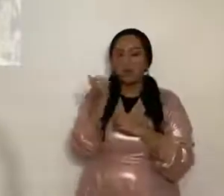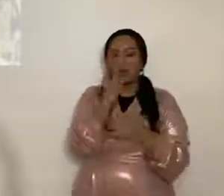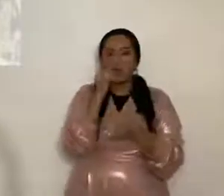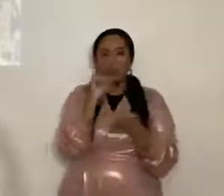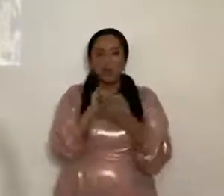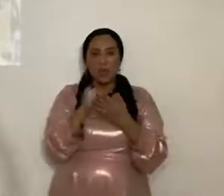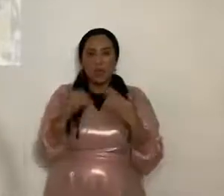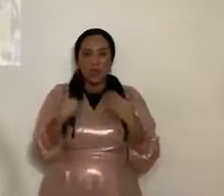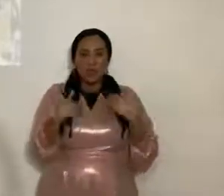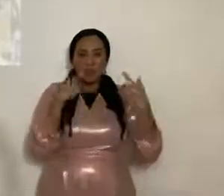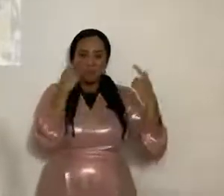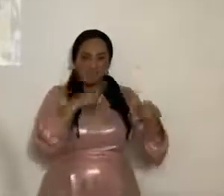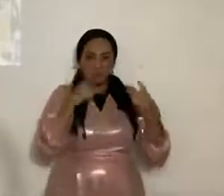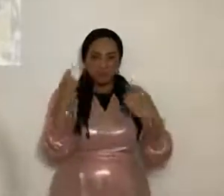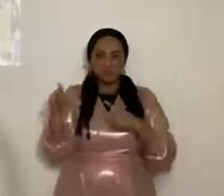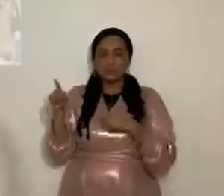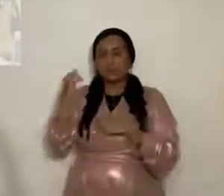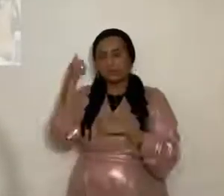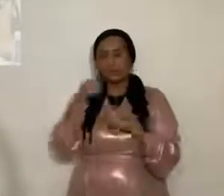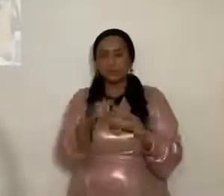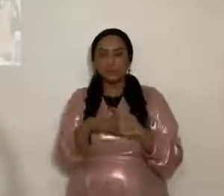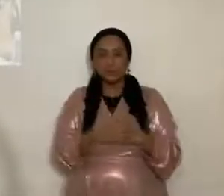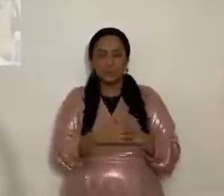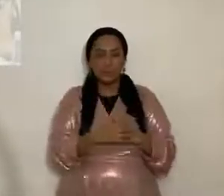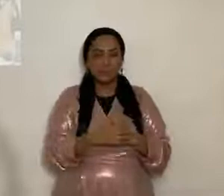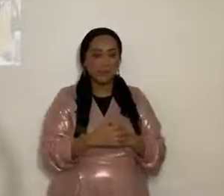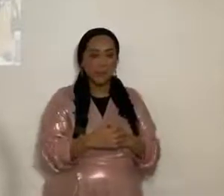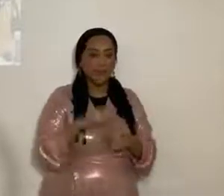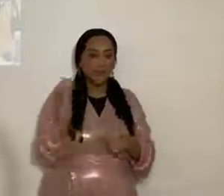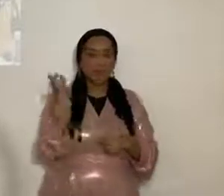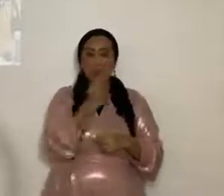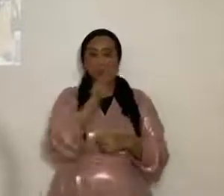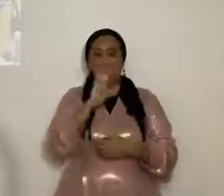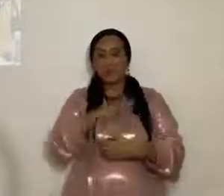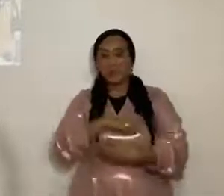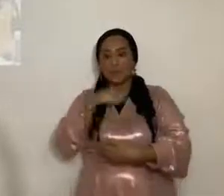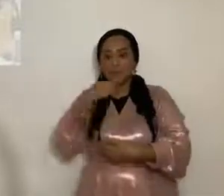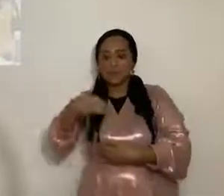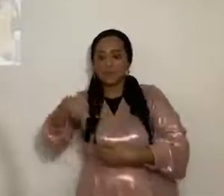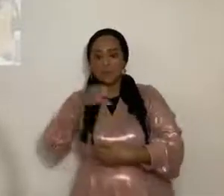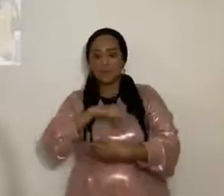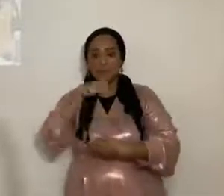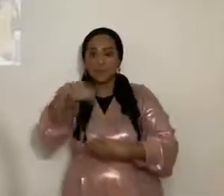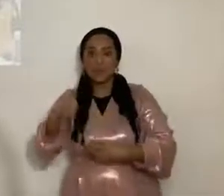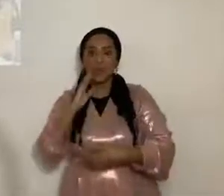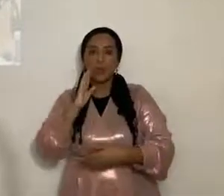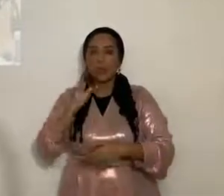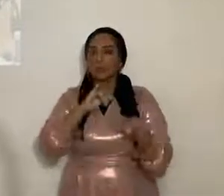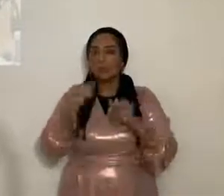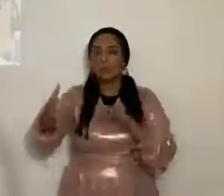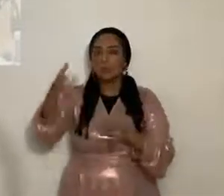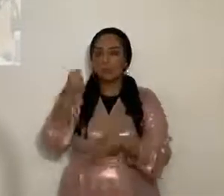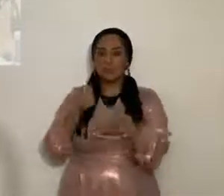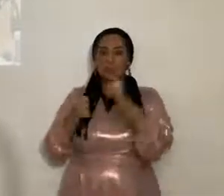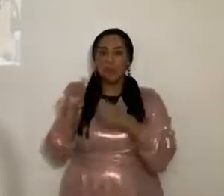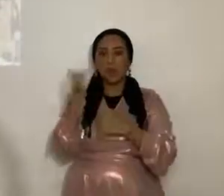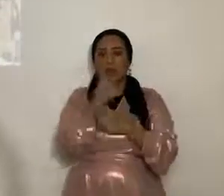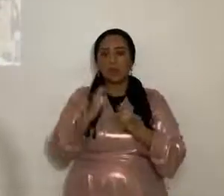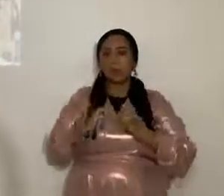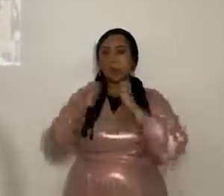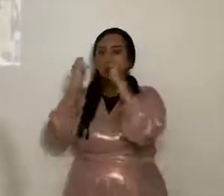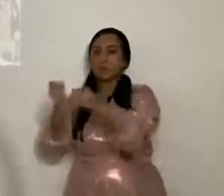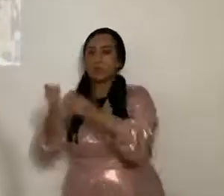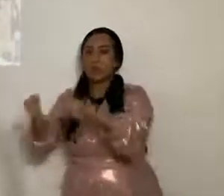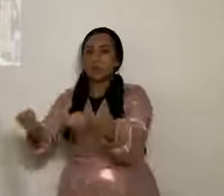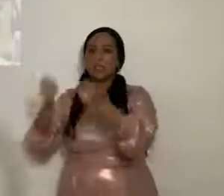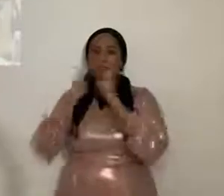tiene consecuencias, tengámoslo muy claro. Todo lo que siembras, cosecharás, ¿sí? Todo lo que das, recibes.